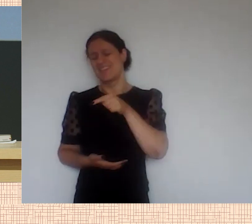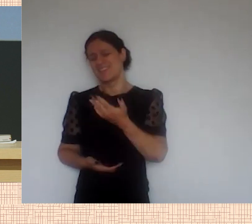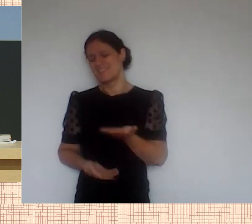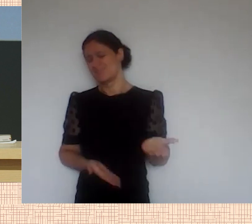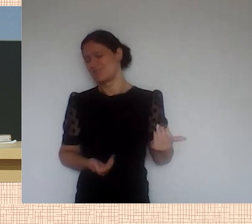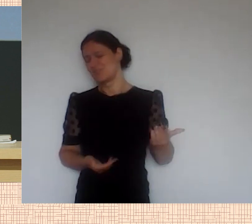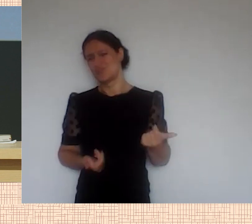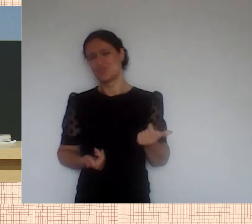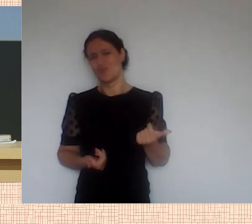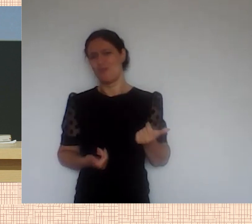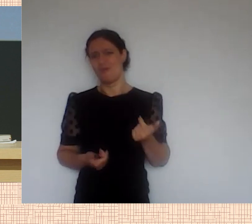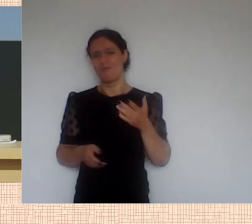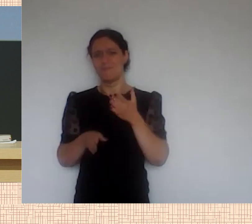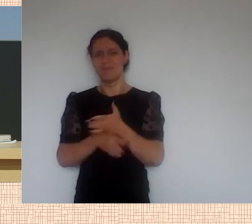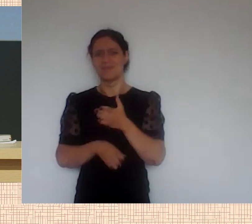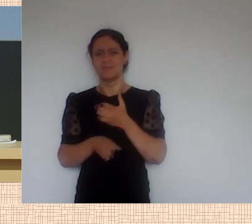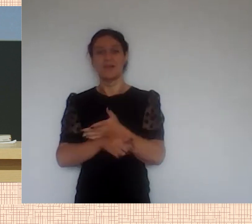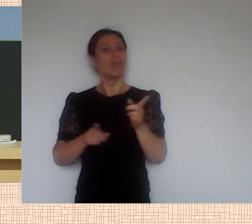jovens.